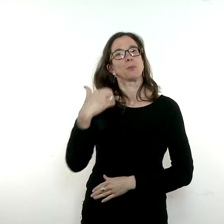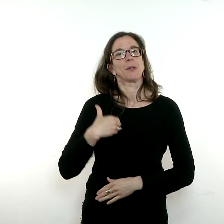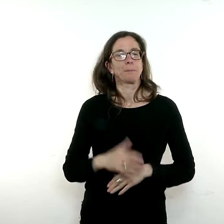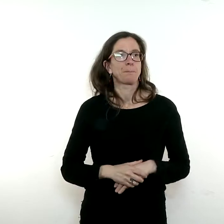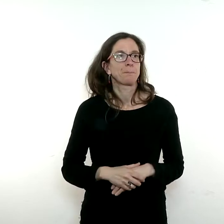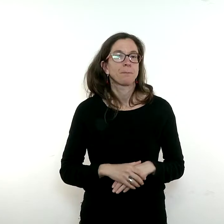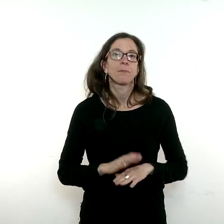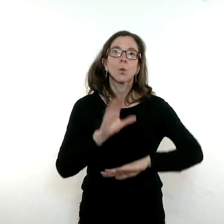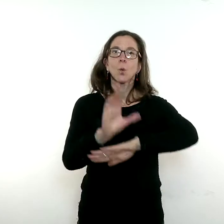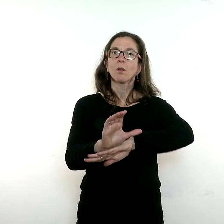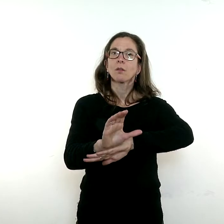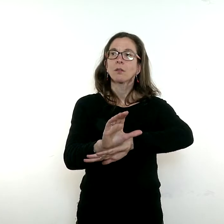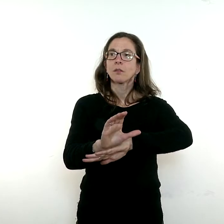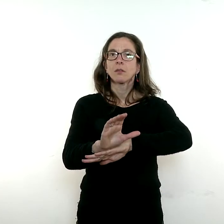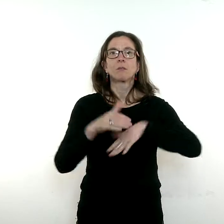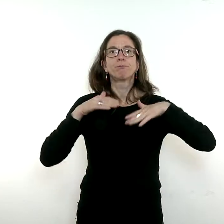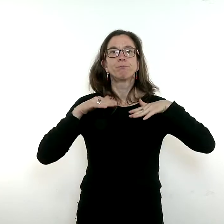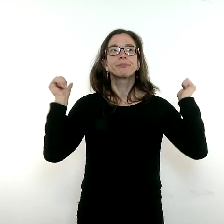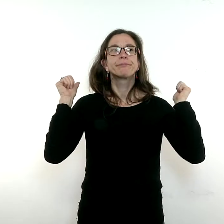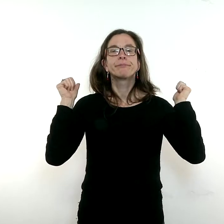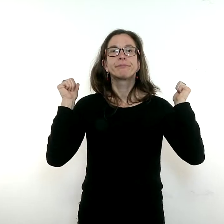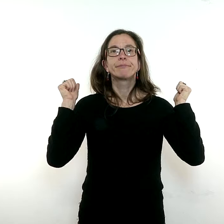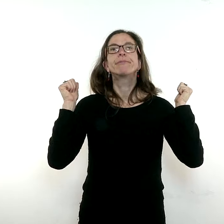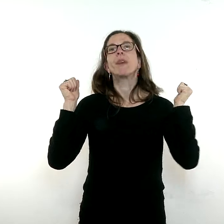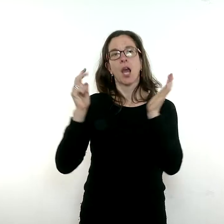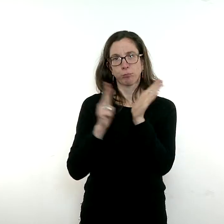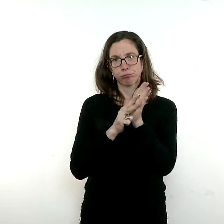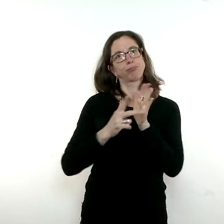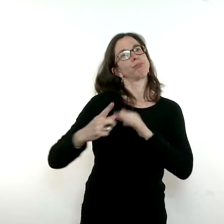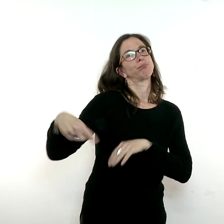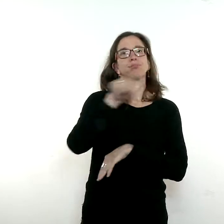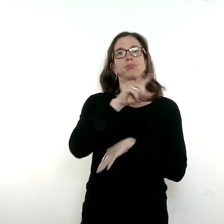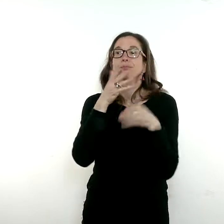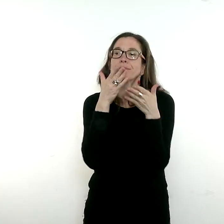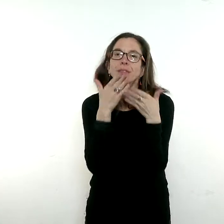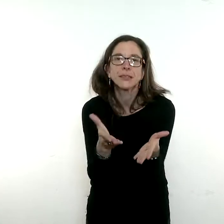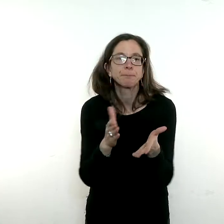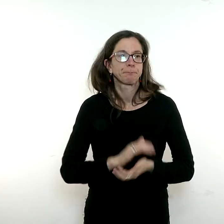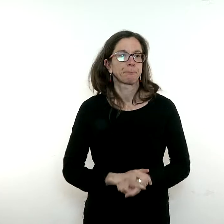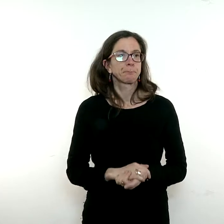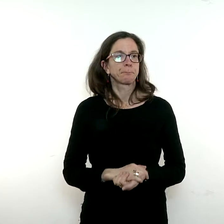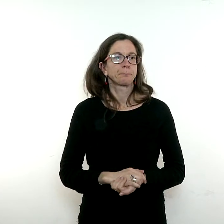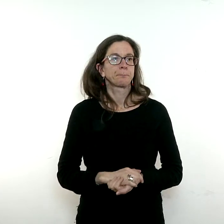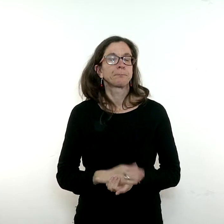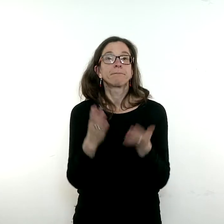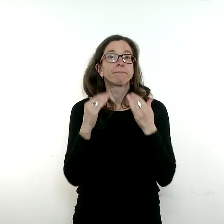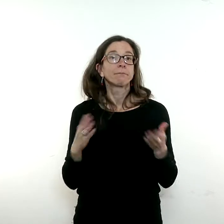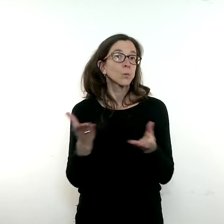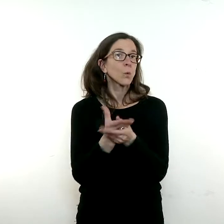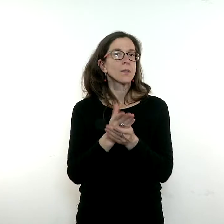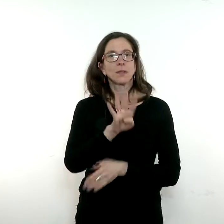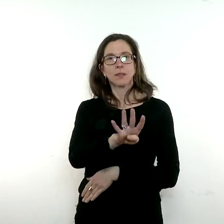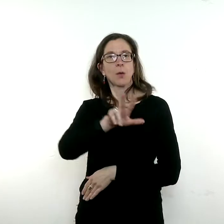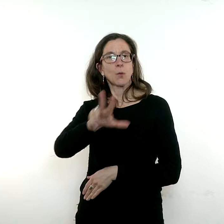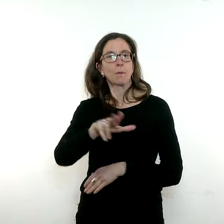Qui est contre? Qui s'abstient? Adopté à l'unanimité, je vous en remercie. Dans l'affaire